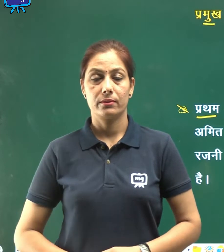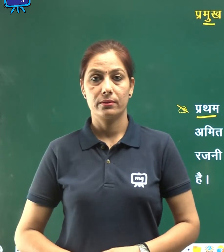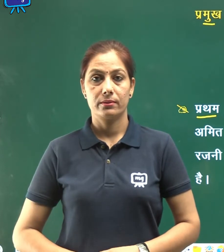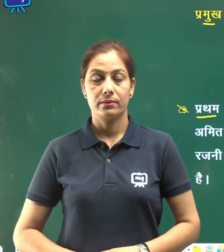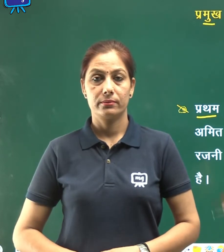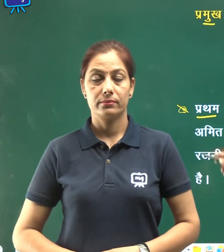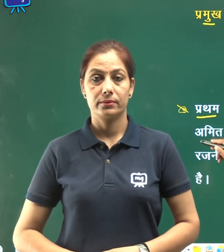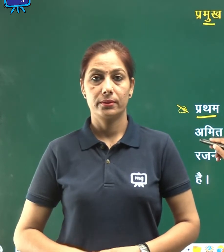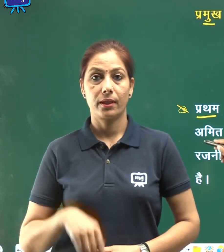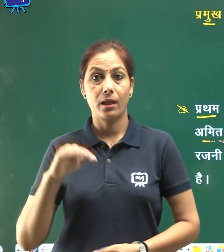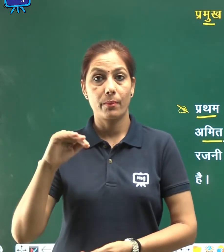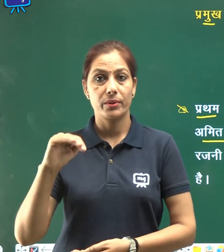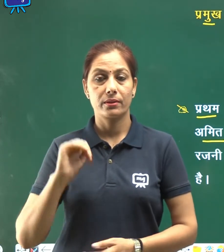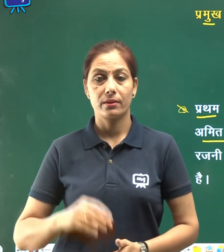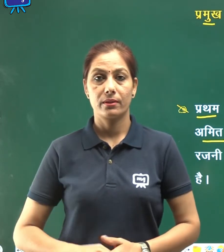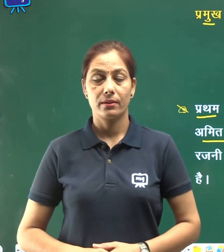अमित के